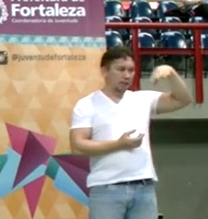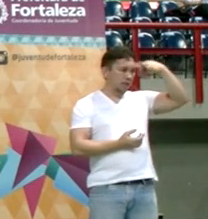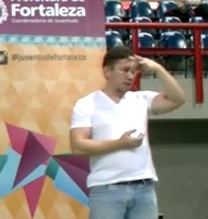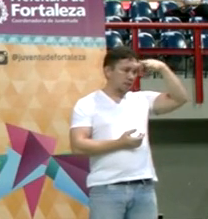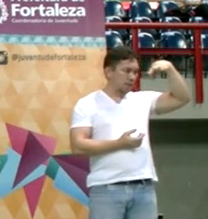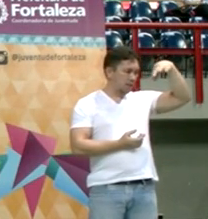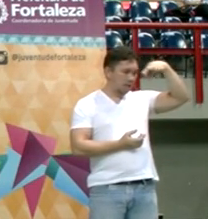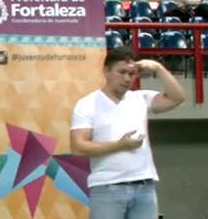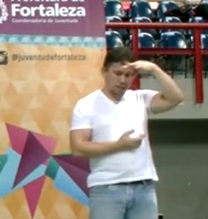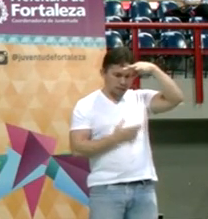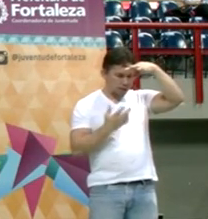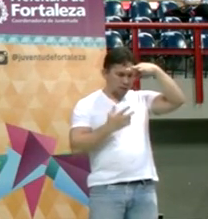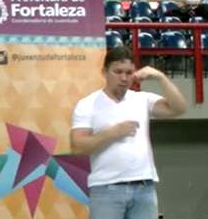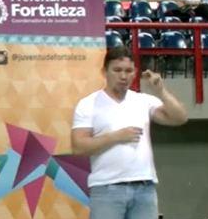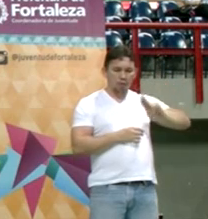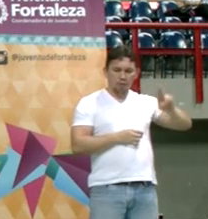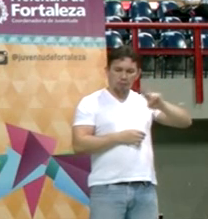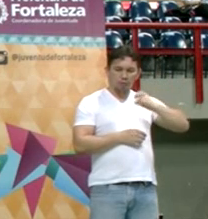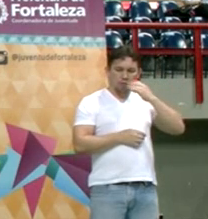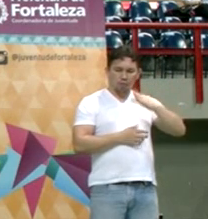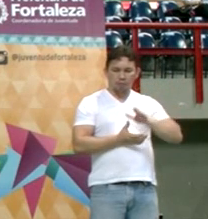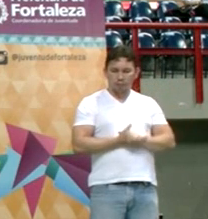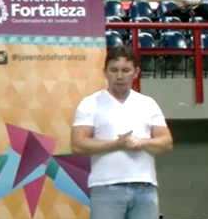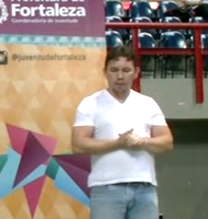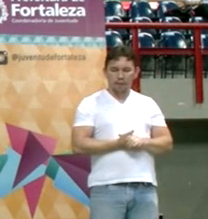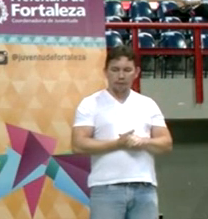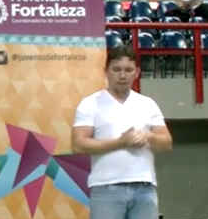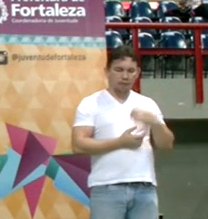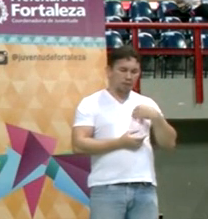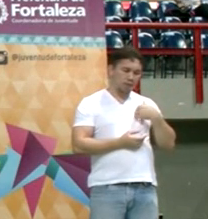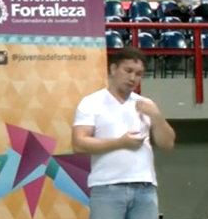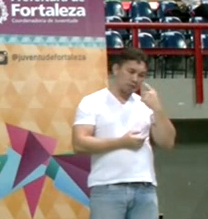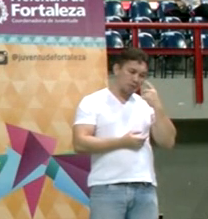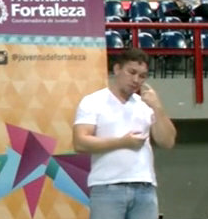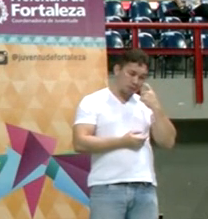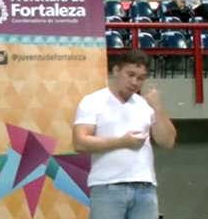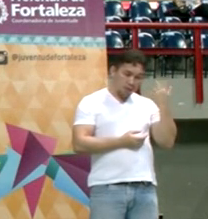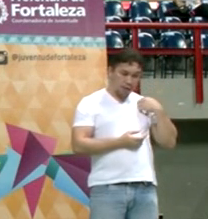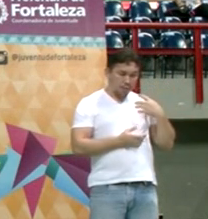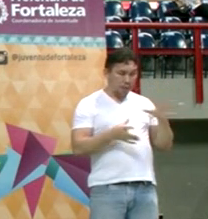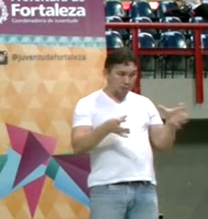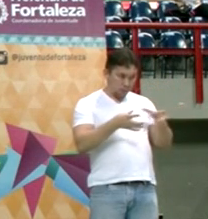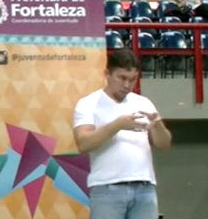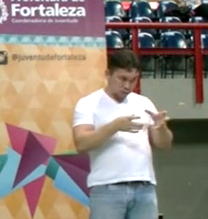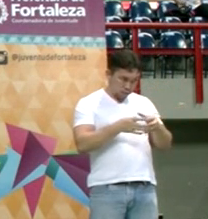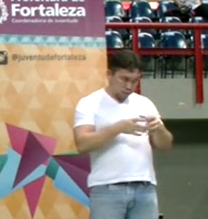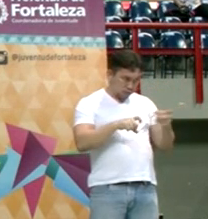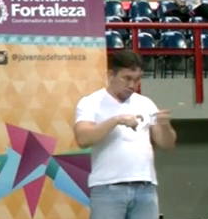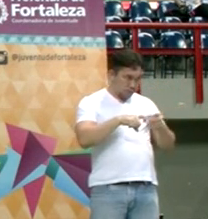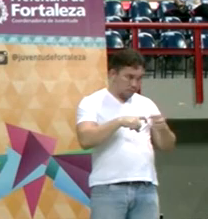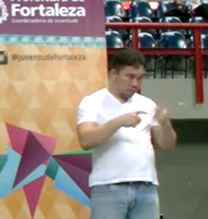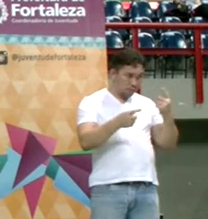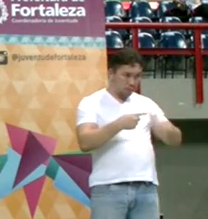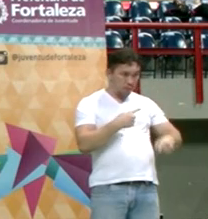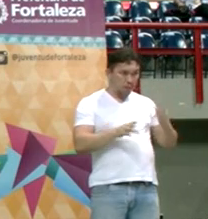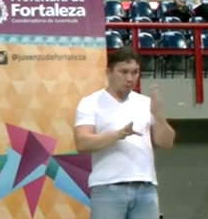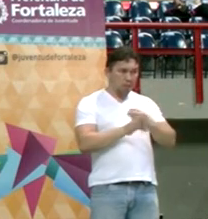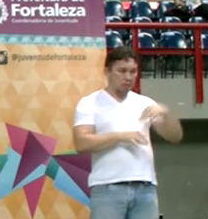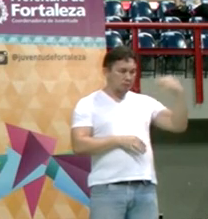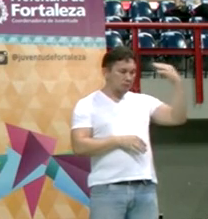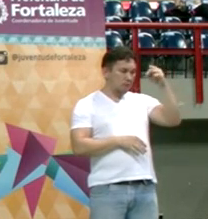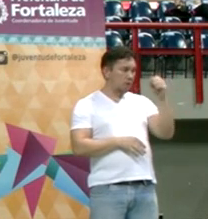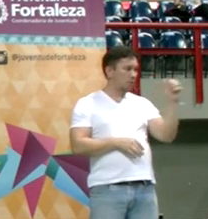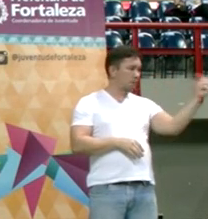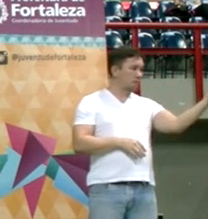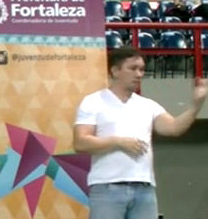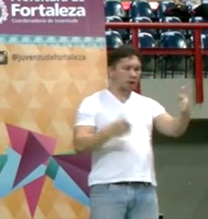hipnose. Hipnose funciona tanto que ela não é recomendada pelo Conselho de Medicina, porque tem pessoas que são mais suscetíveis